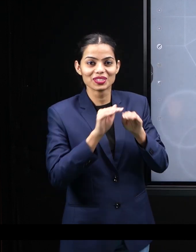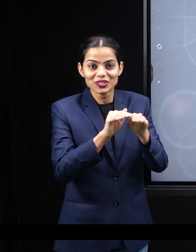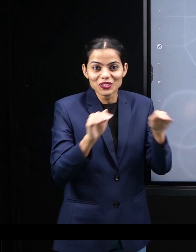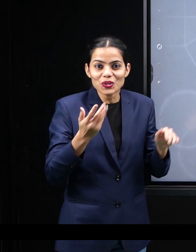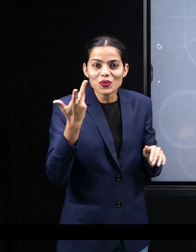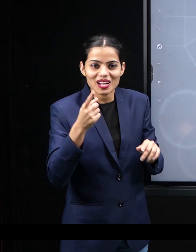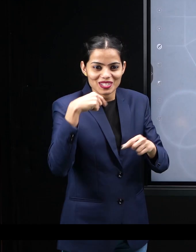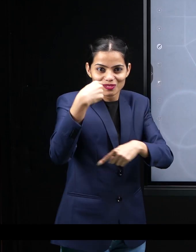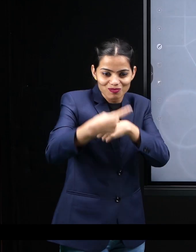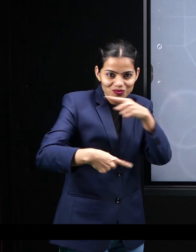சுழற்சி நாற்கரங்கள்.